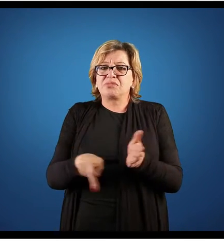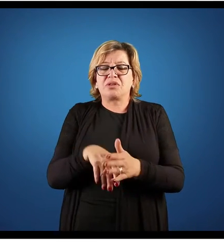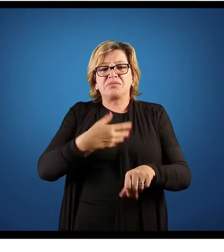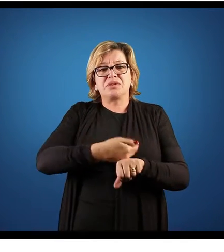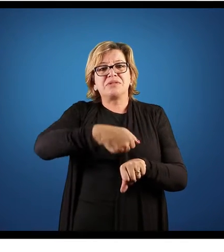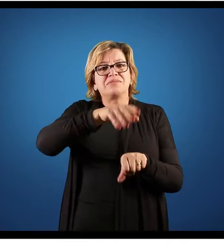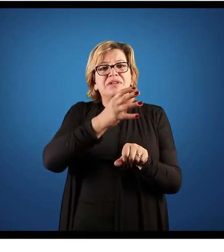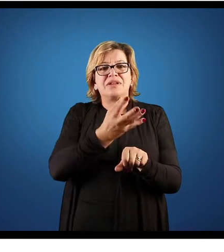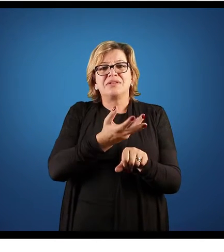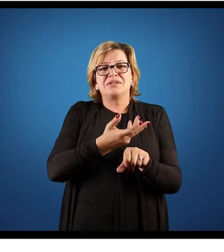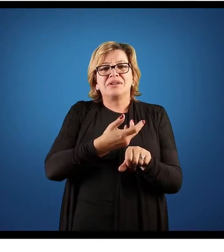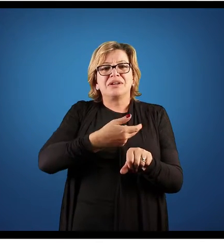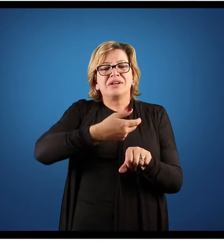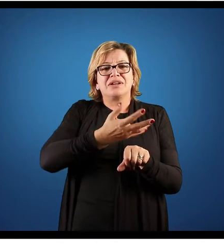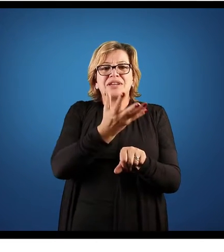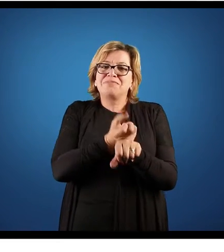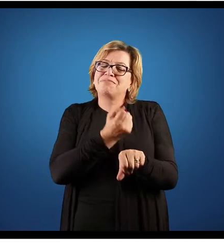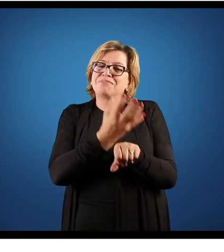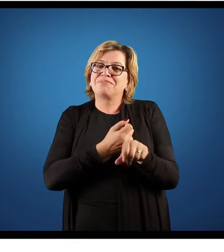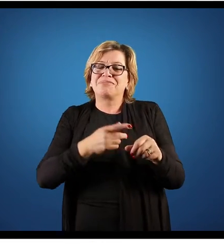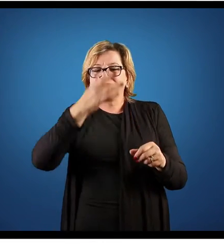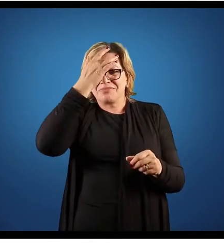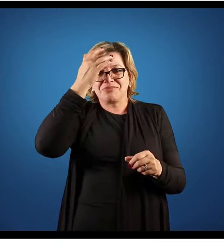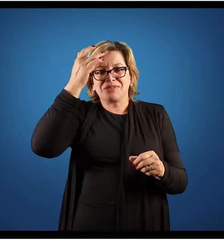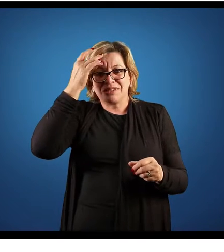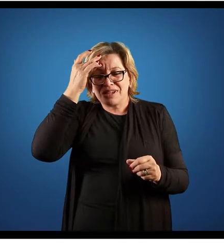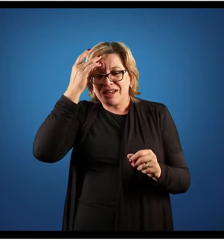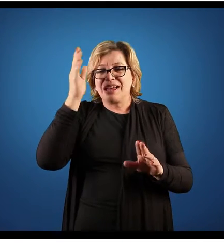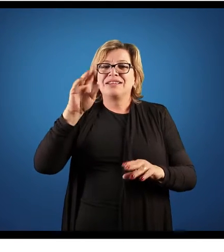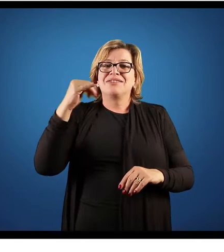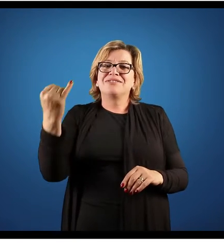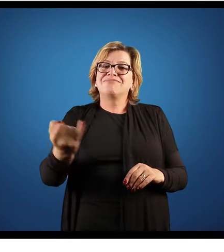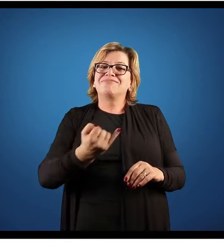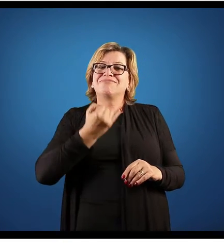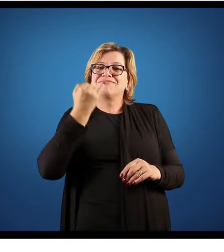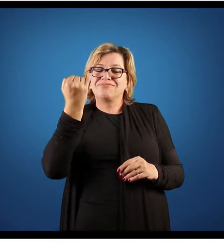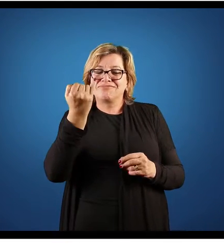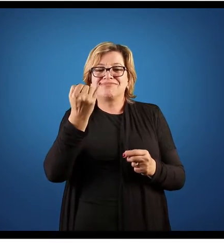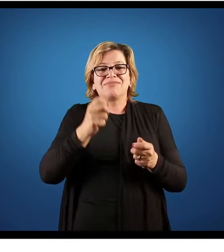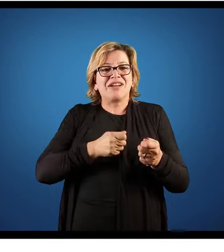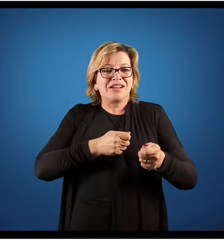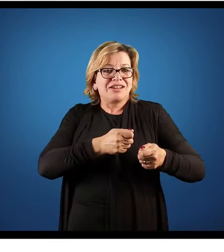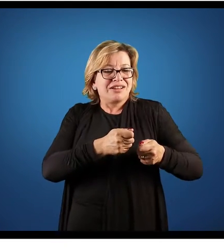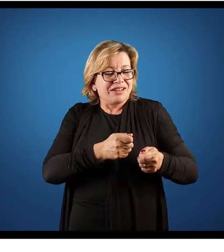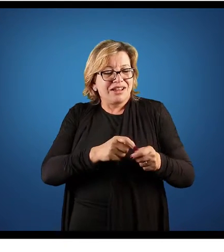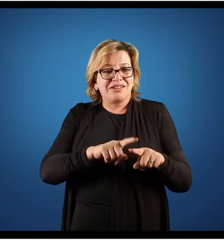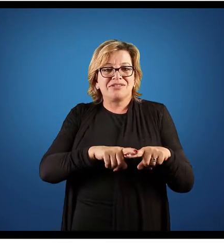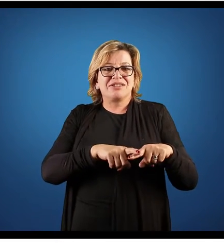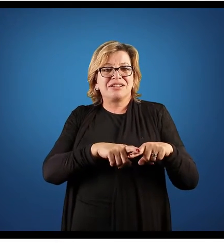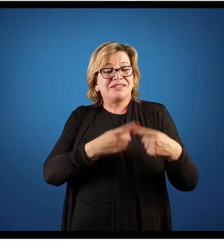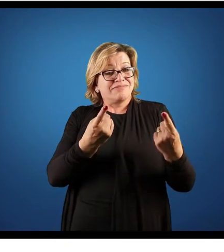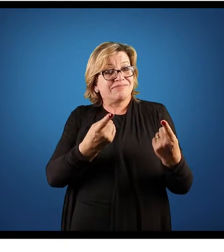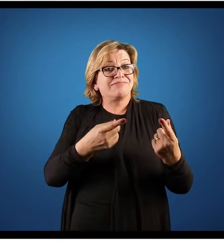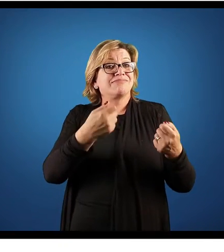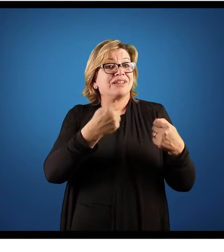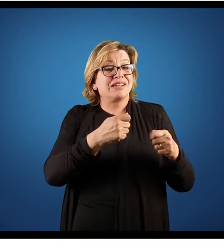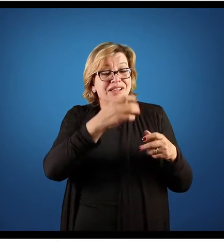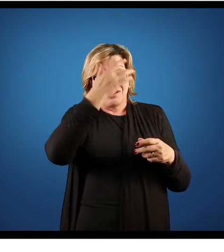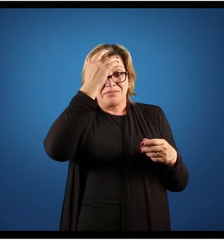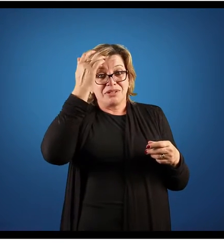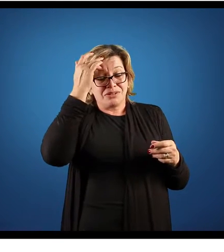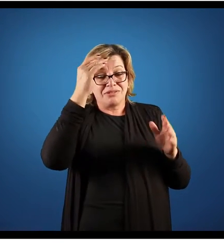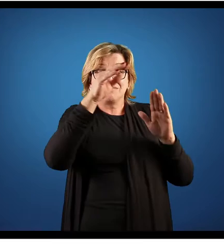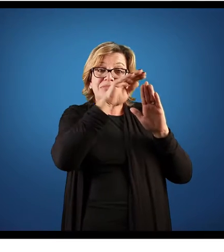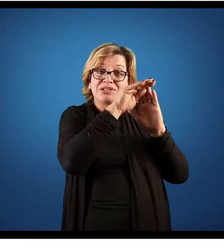é muito importante que seja extremamente controlado mas isso precisa de pessoas que tenham um planejamento é